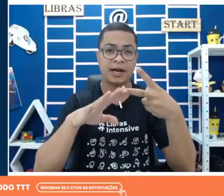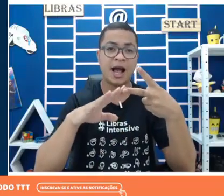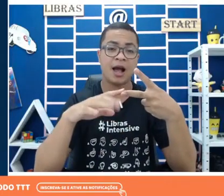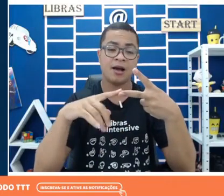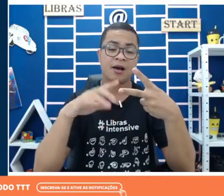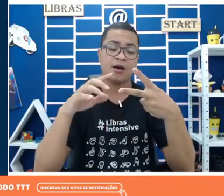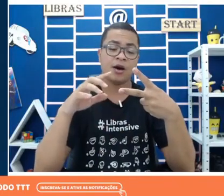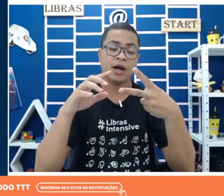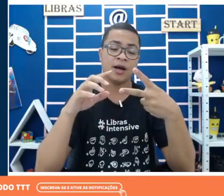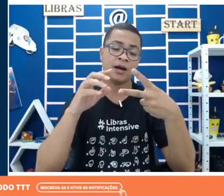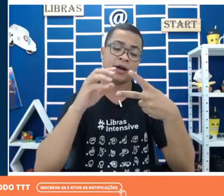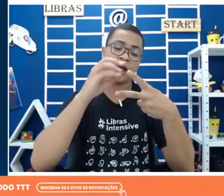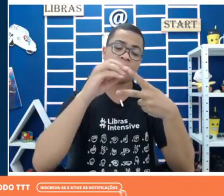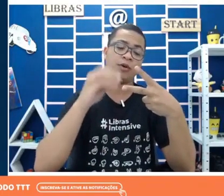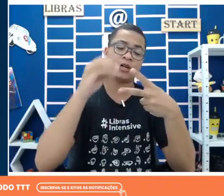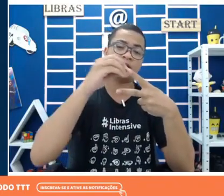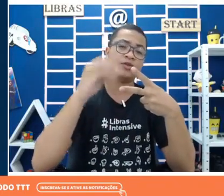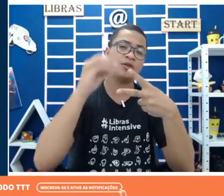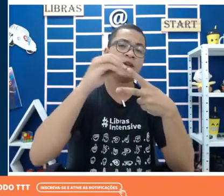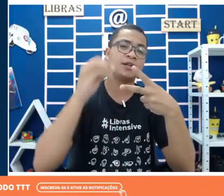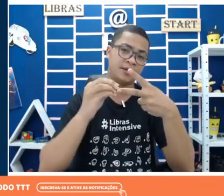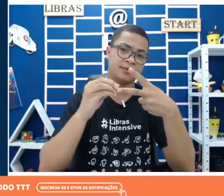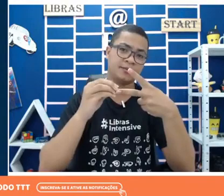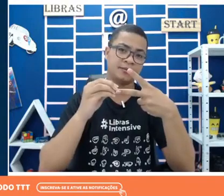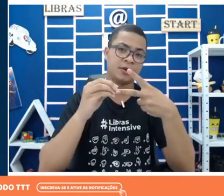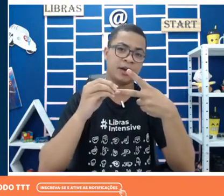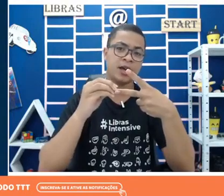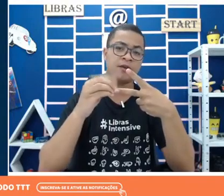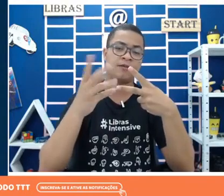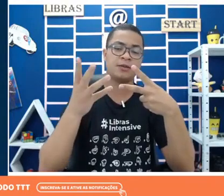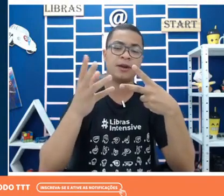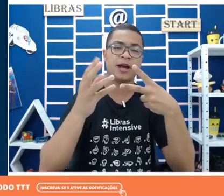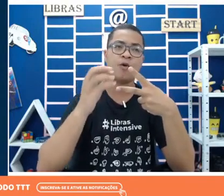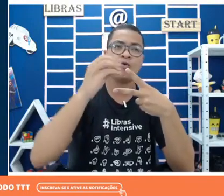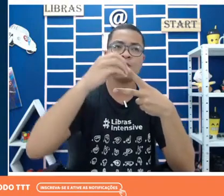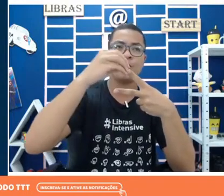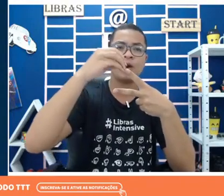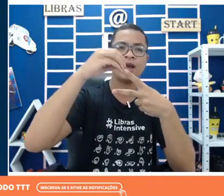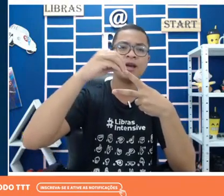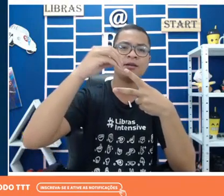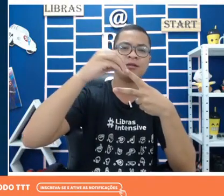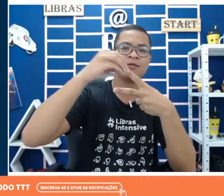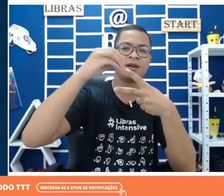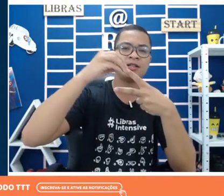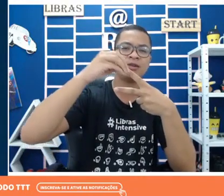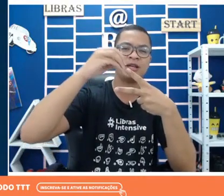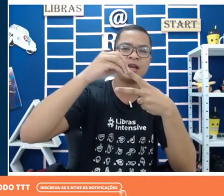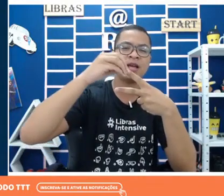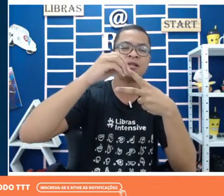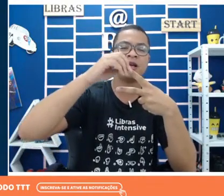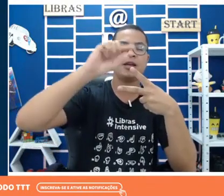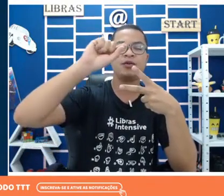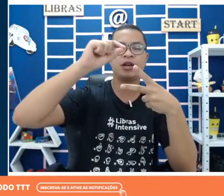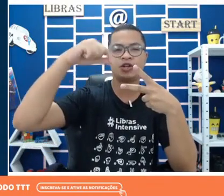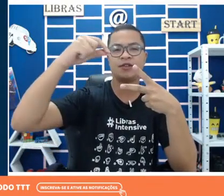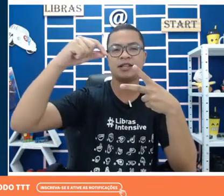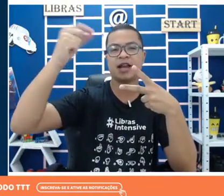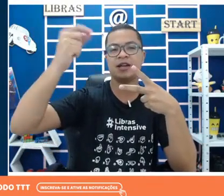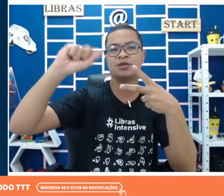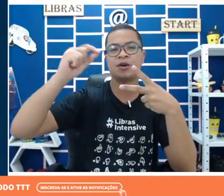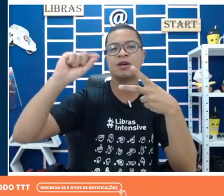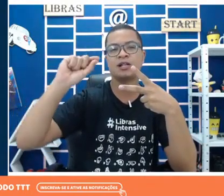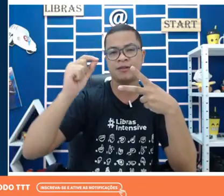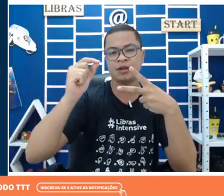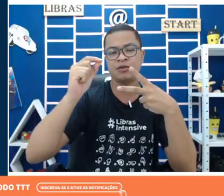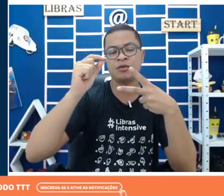vou explicar a importância dos dois, ok? Eu vou explicar o porquê fazendo sinais e o que não tiver